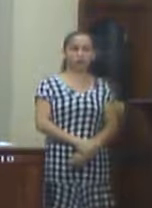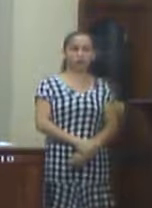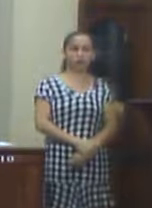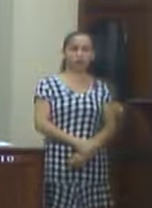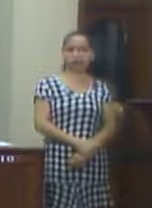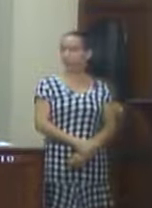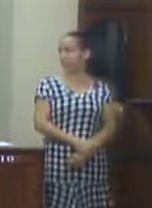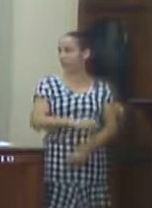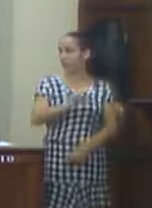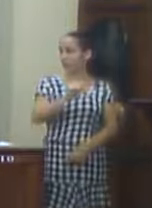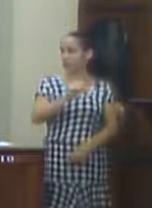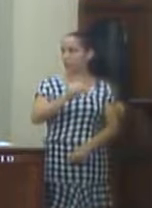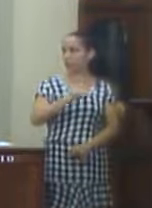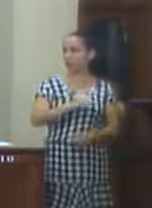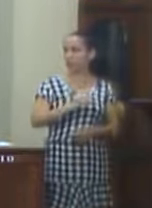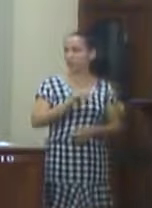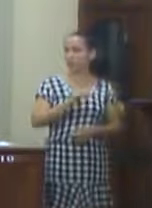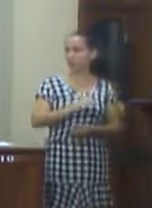Silvio Graça.